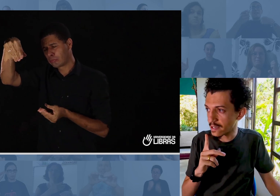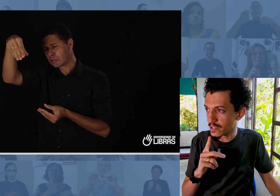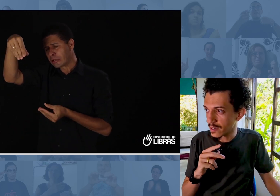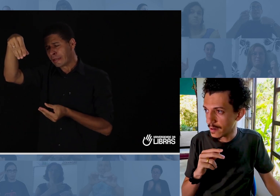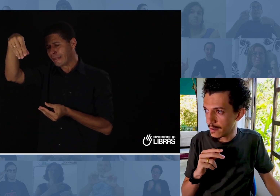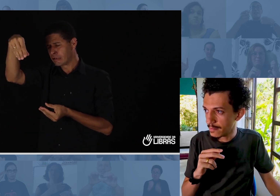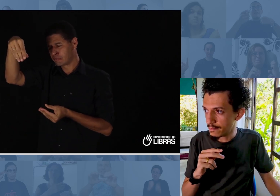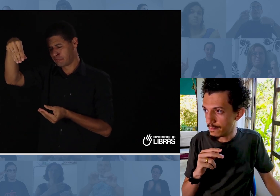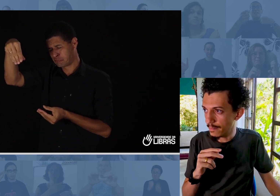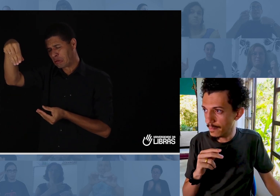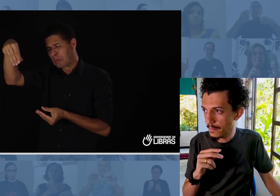interessante.